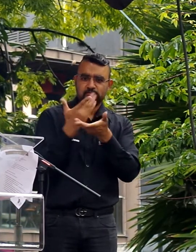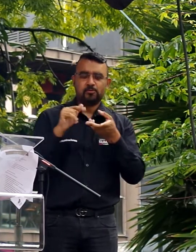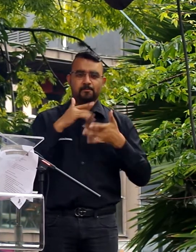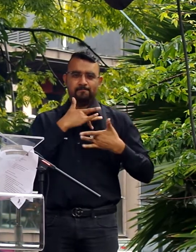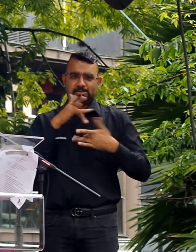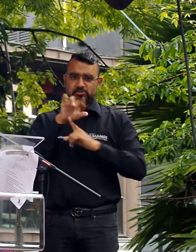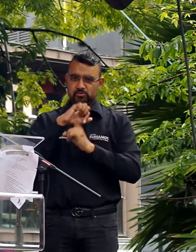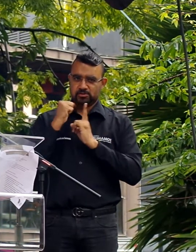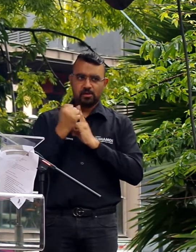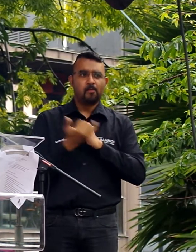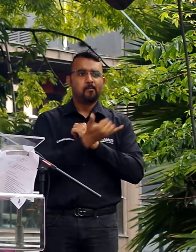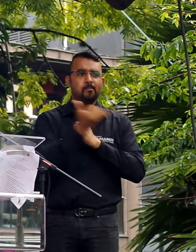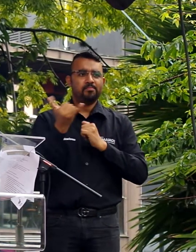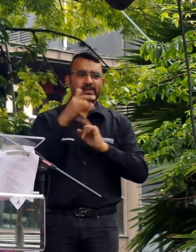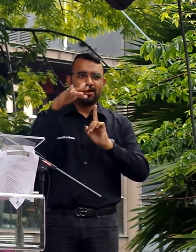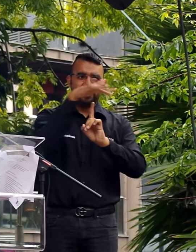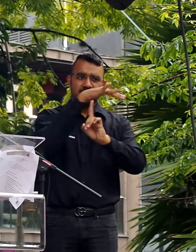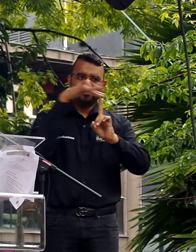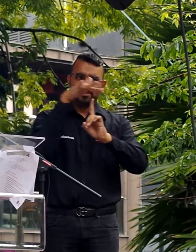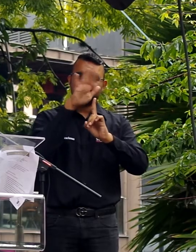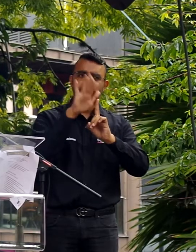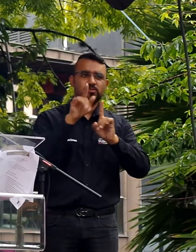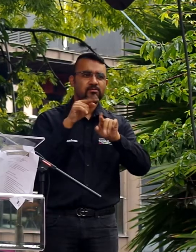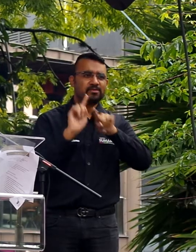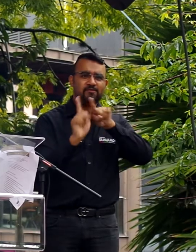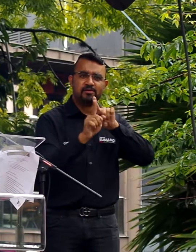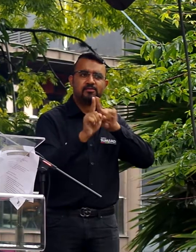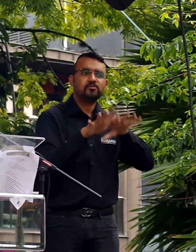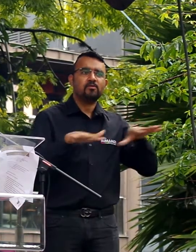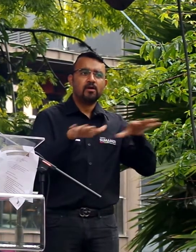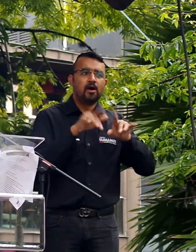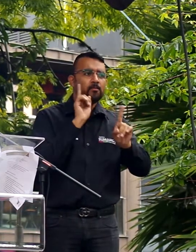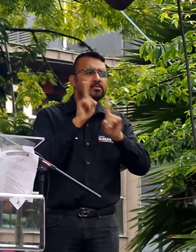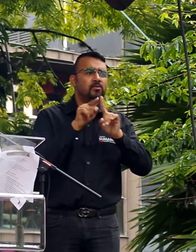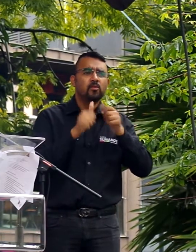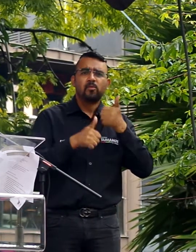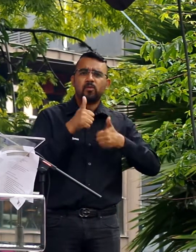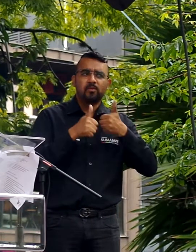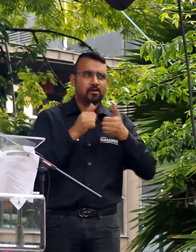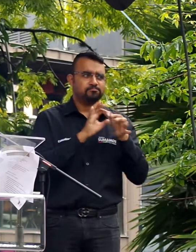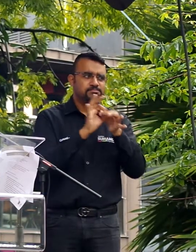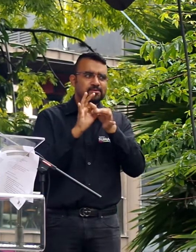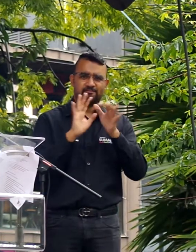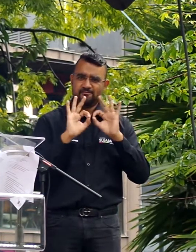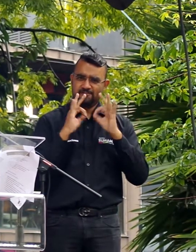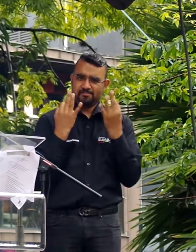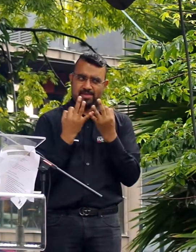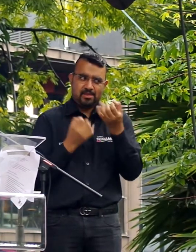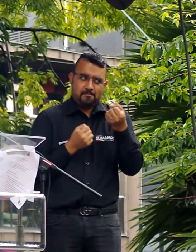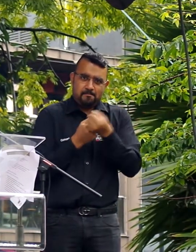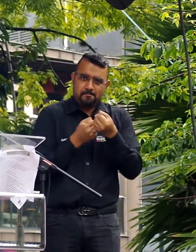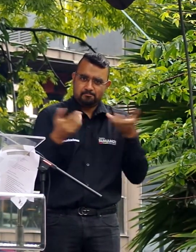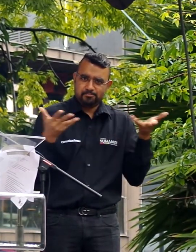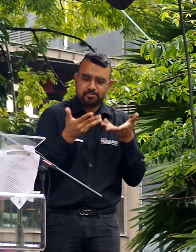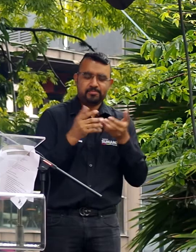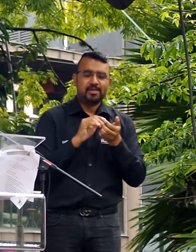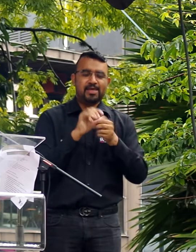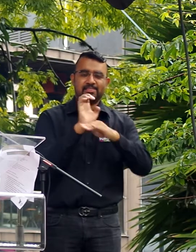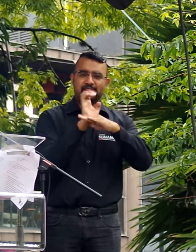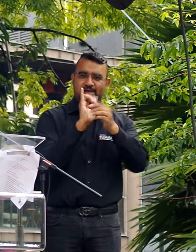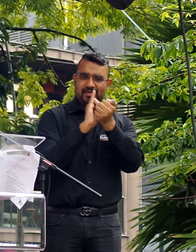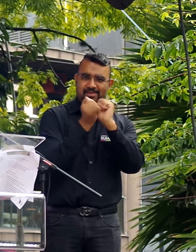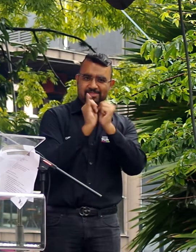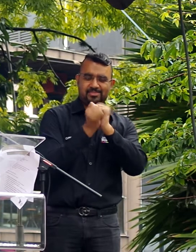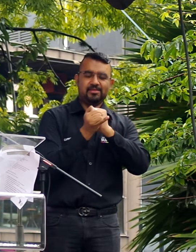social, medio ambiente y desarrollo agropecuario, la línea estratégica Sumemos Familias, el INDER Envigado, la Escuela